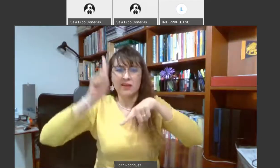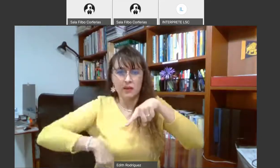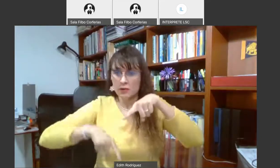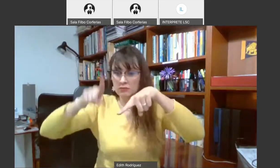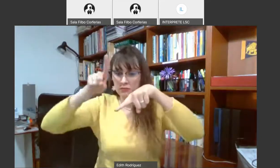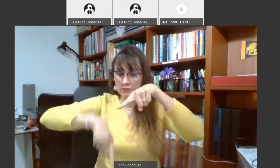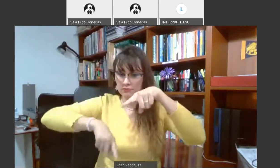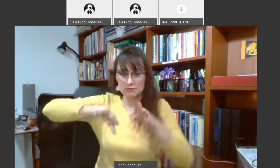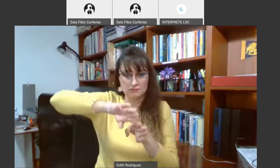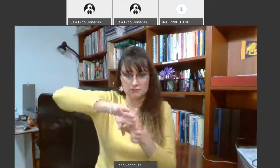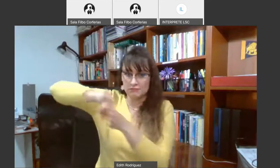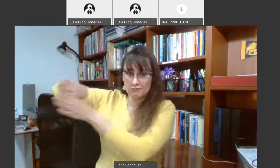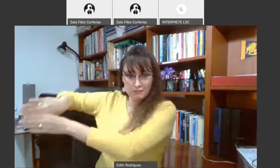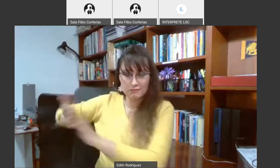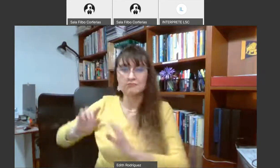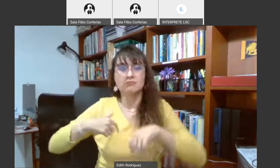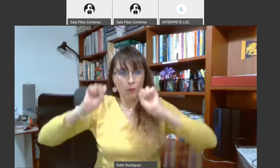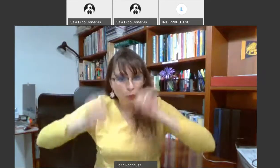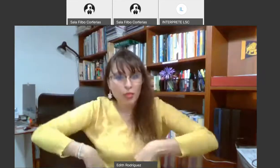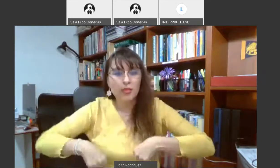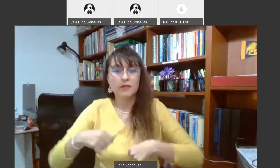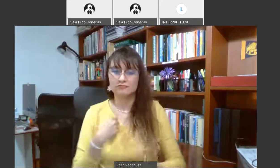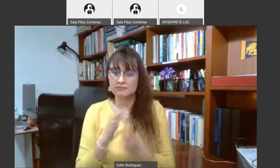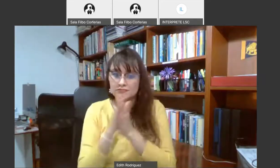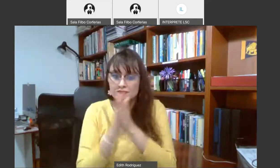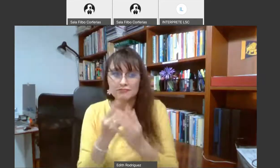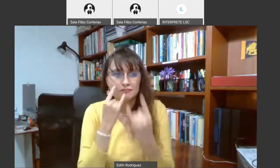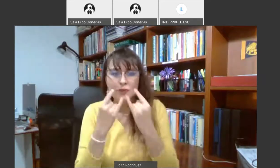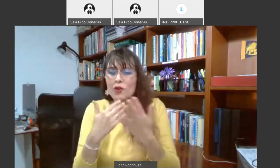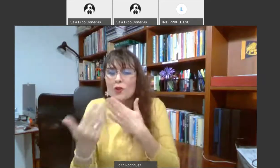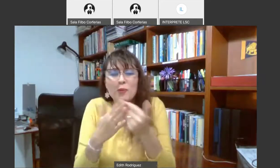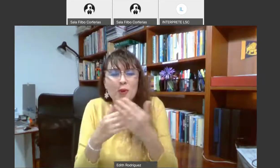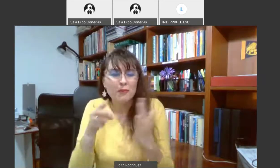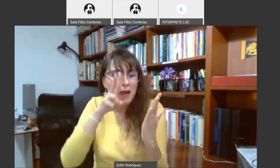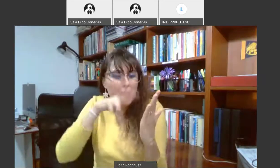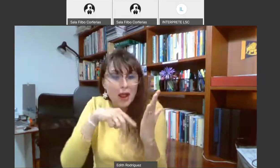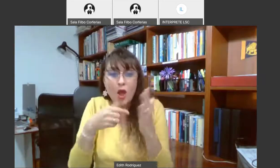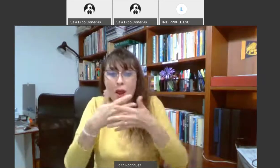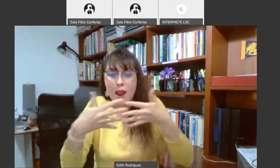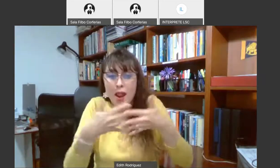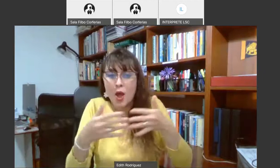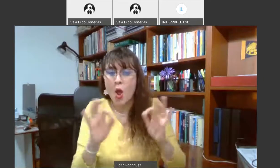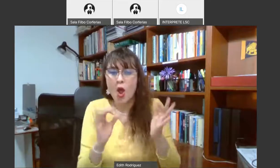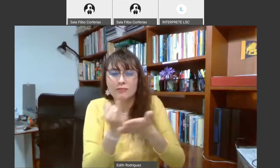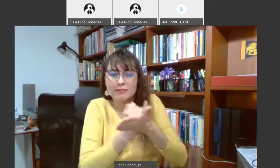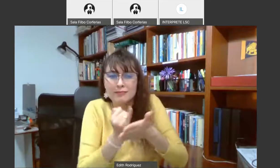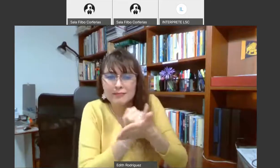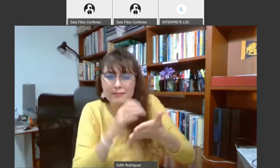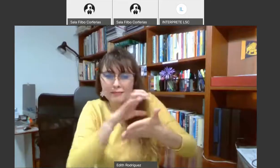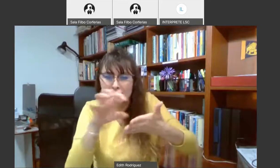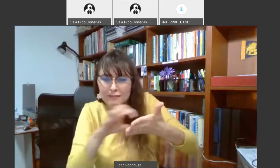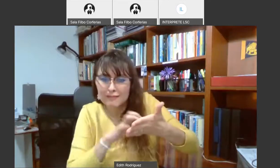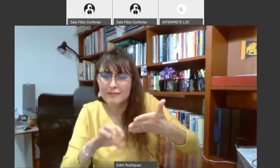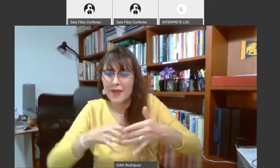nos están viendo, seguramente muchas veces se les ha cruzado la palabra no puedo, ¿verdad? Pero es